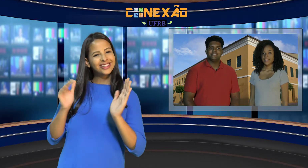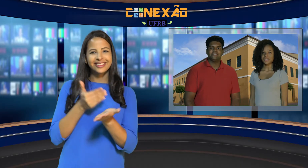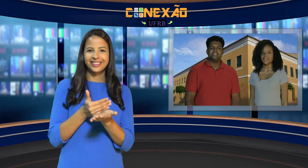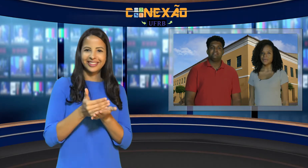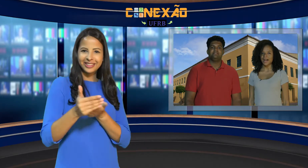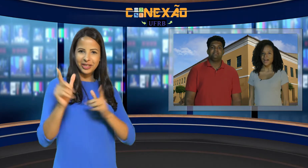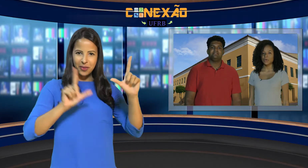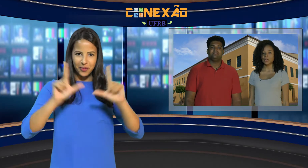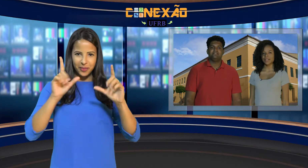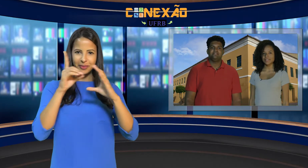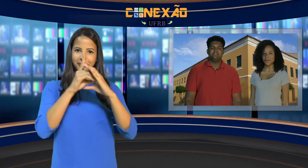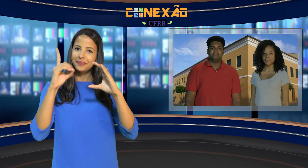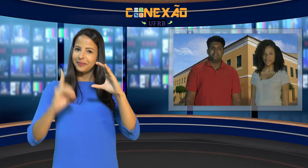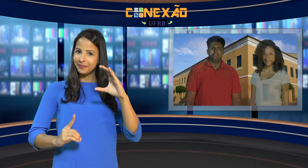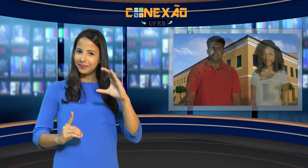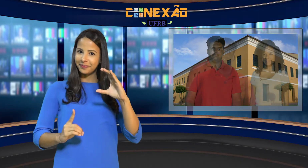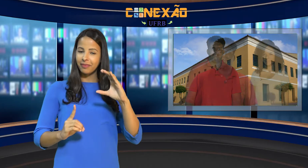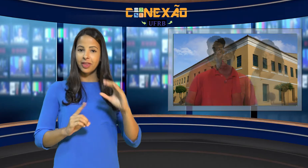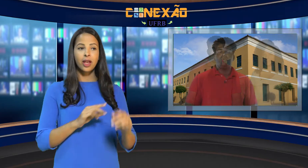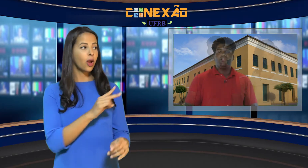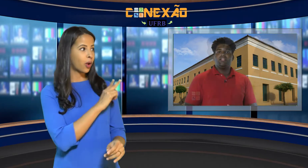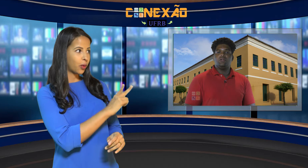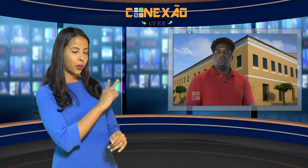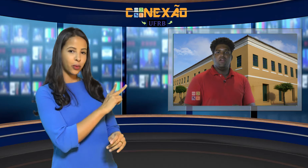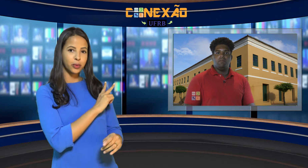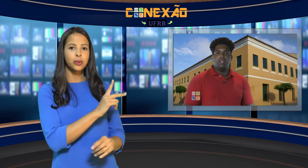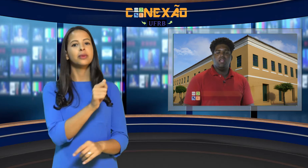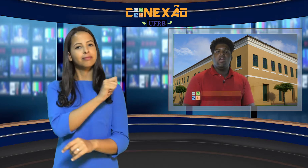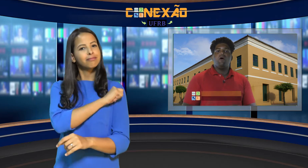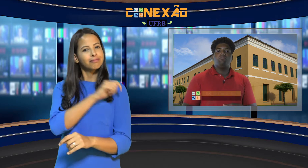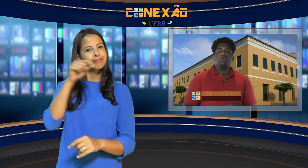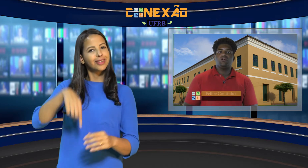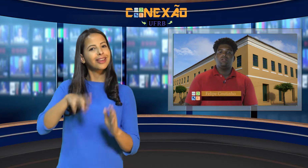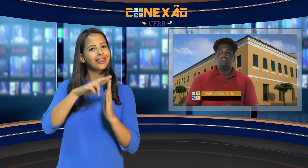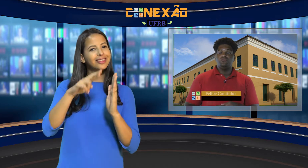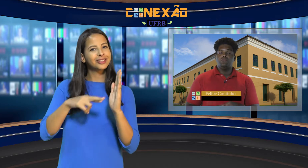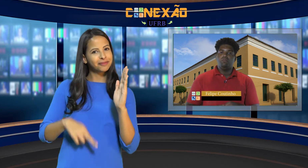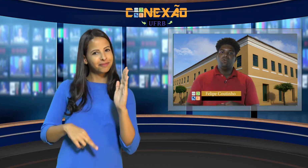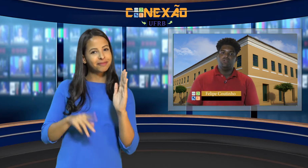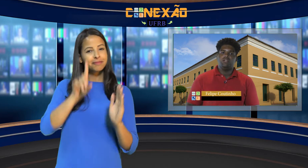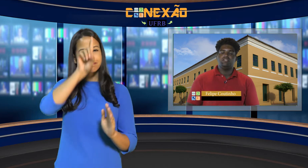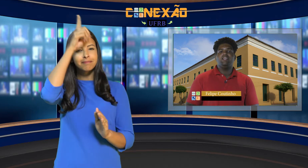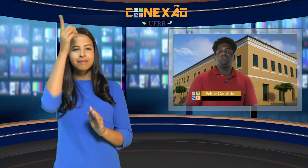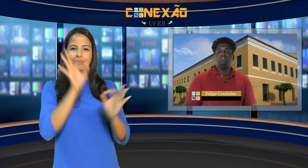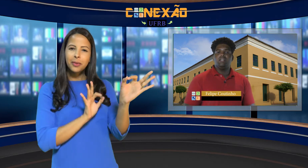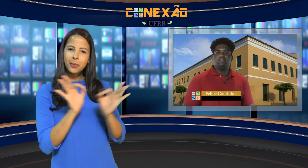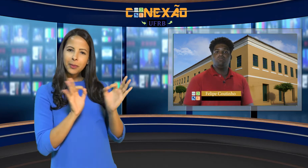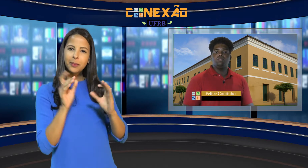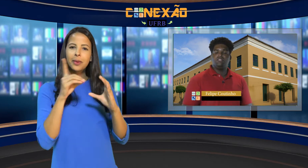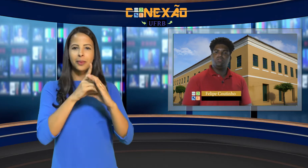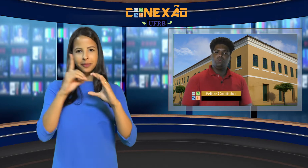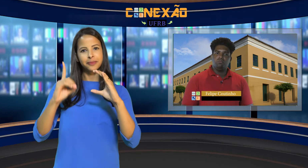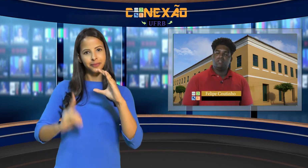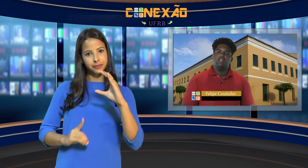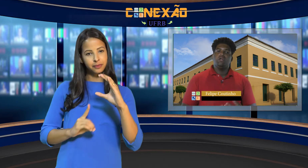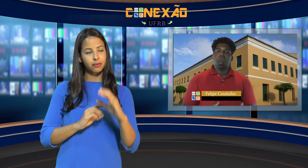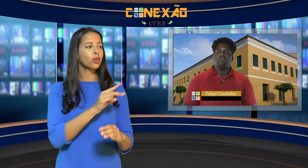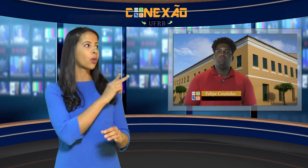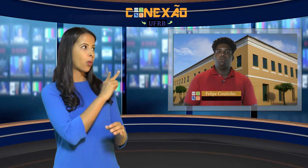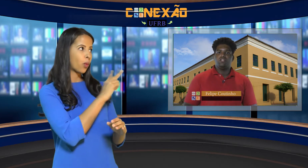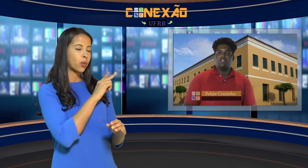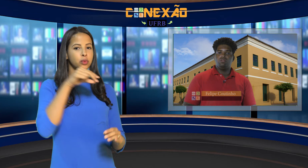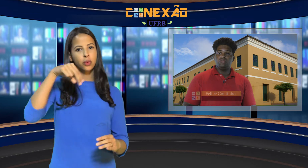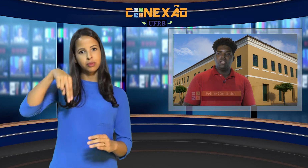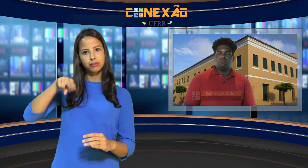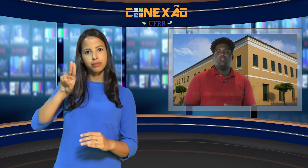Olá! Está no ar o Conexão UFRB. O Conexão UFRB é um programa desenvolvido por nós, estudantes e bolsistas do NUP,